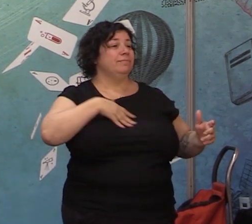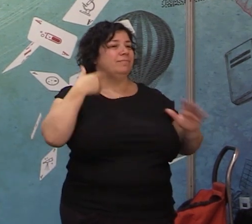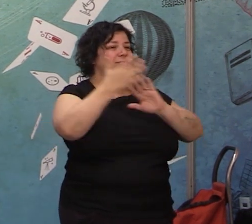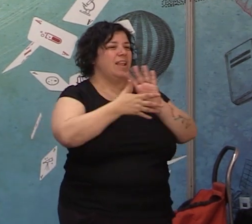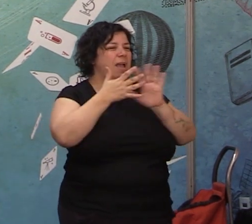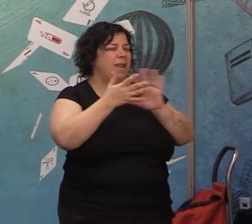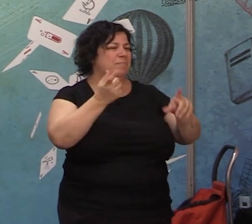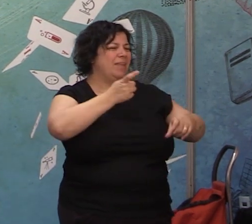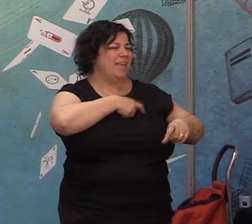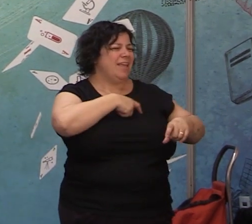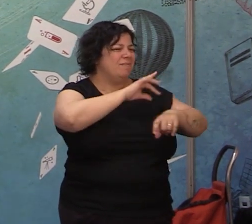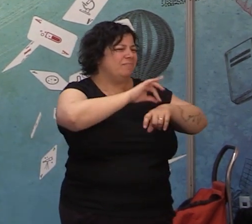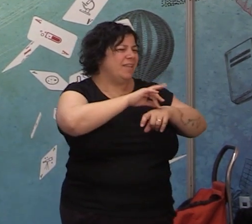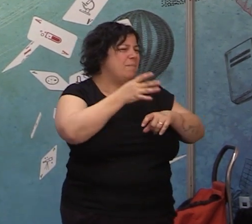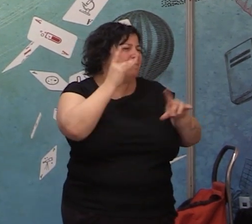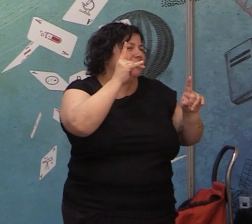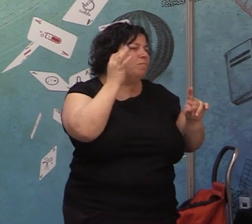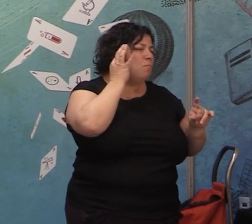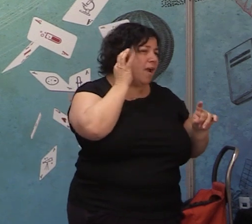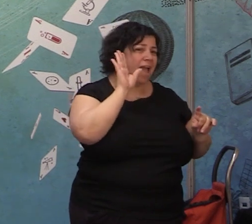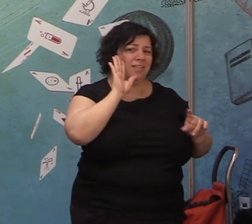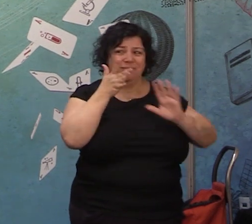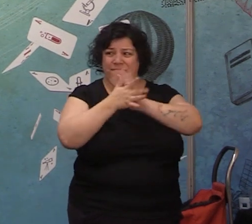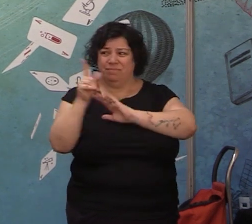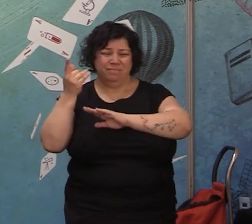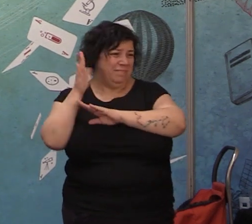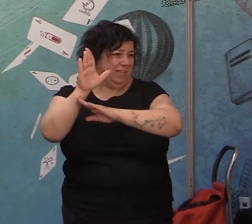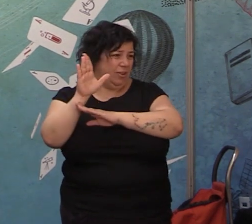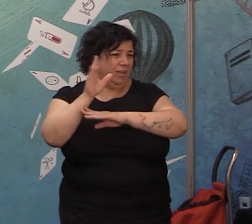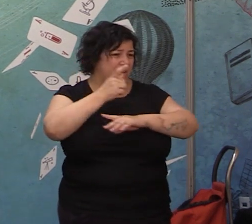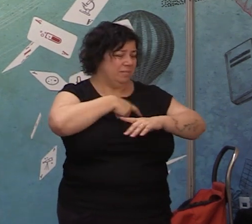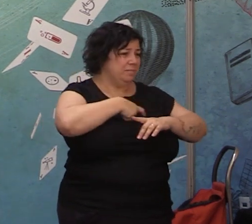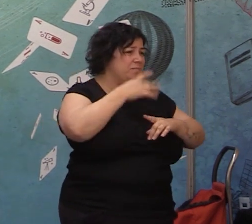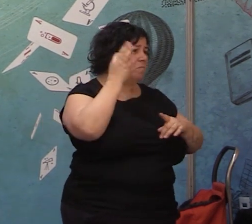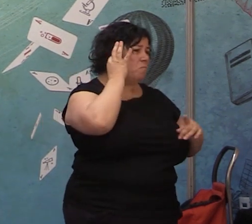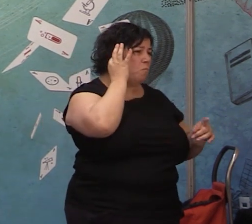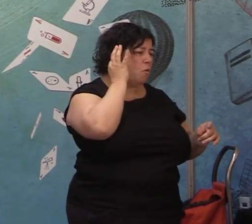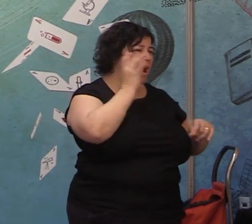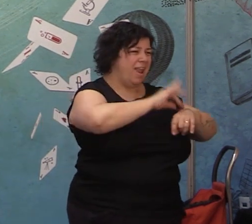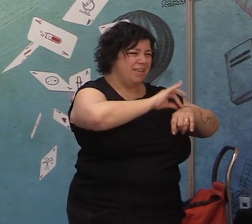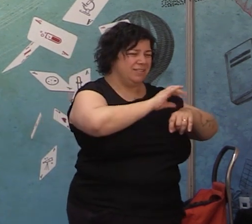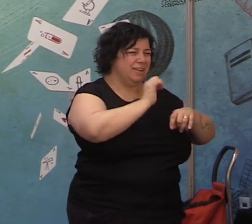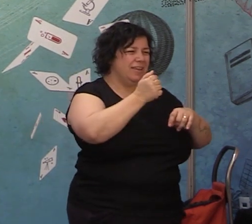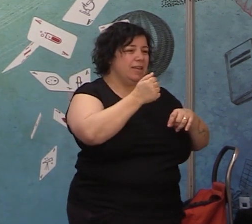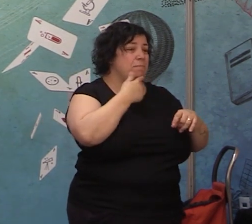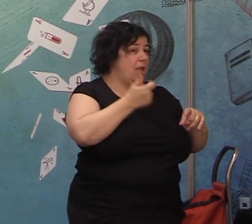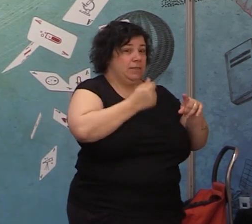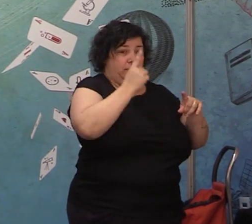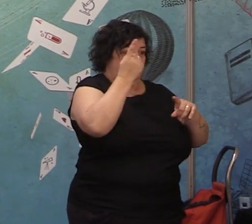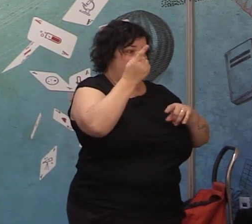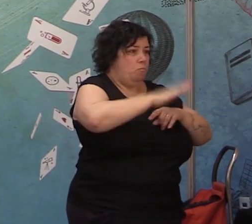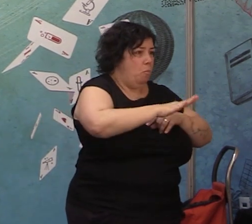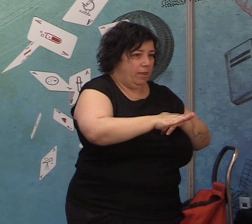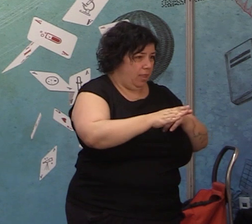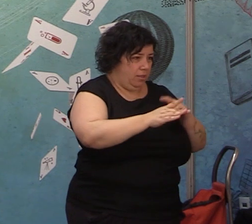son las cardiopatías en las mujeres, que como bien ha dicho Amanda, realmente las cardiopatías en las mujeres son la principal causa de muerte. Siempre las